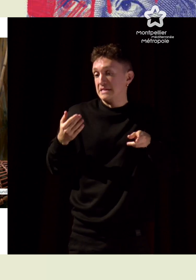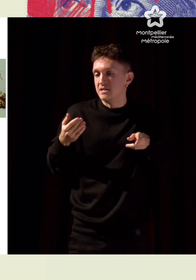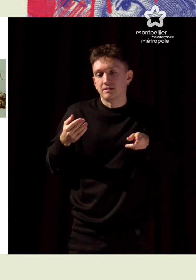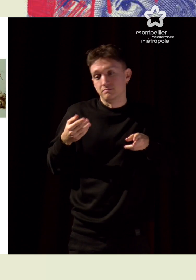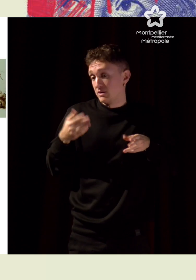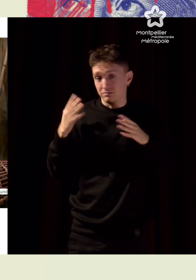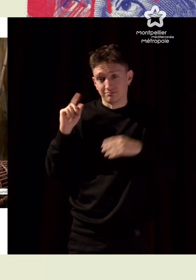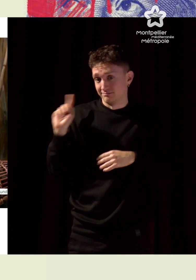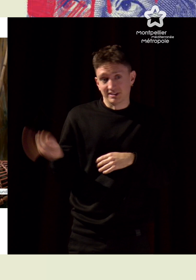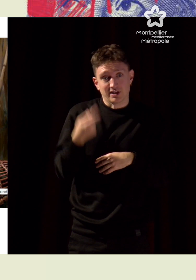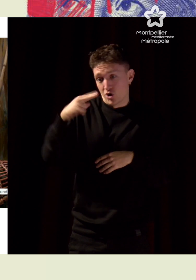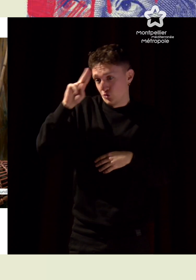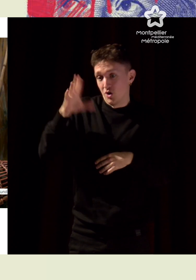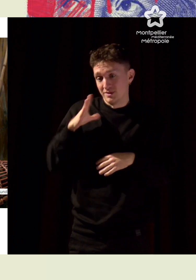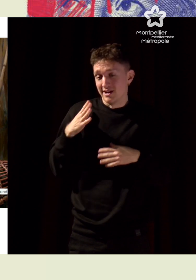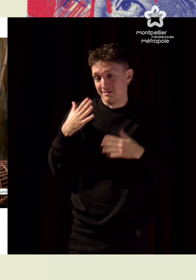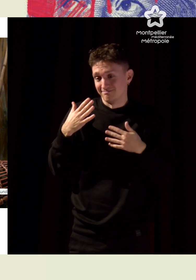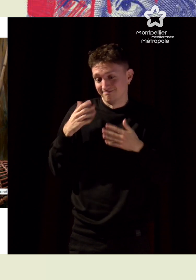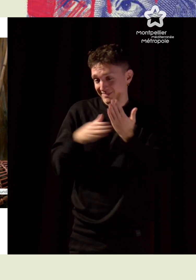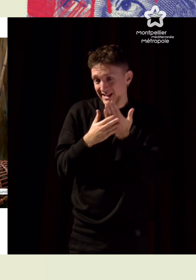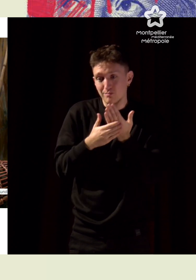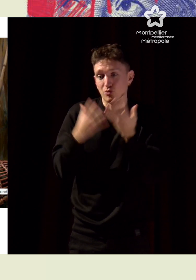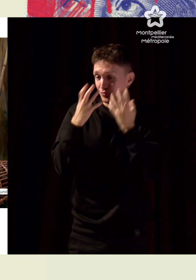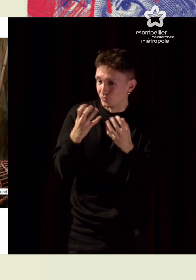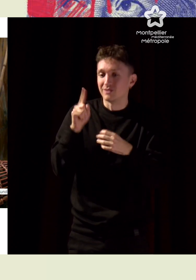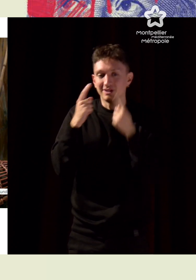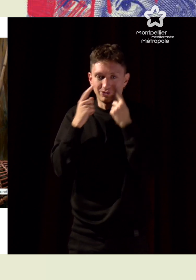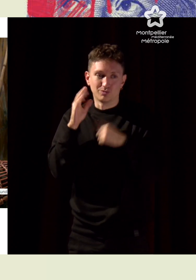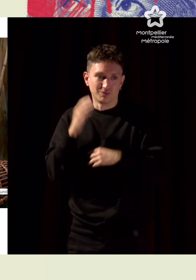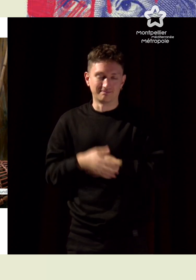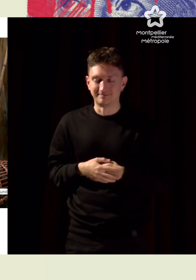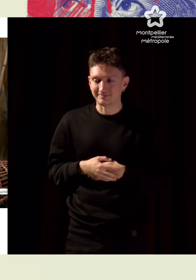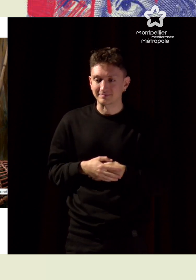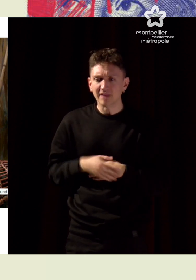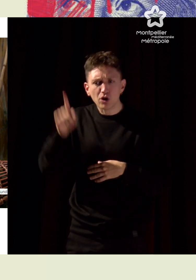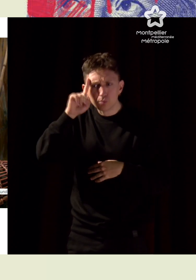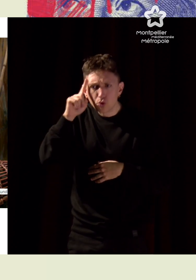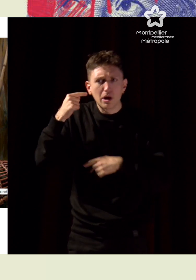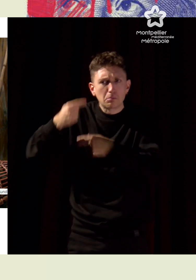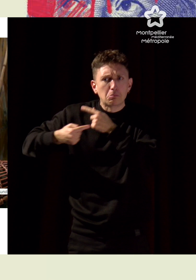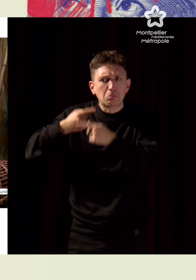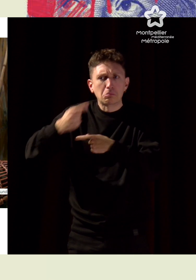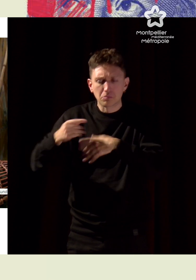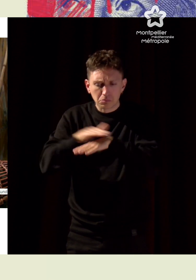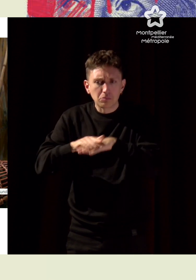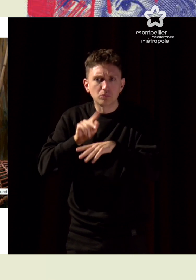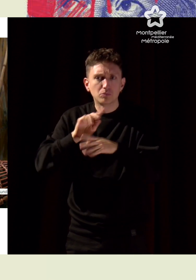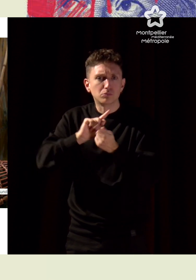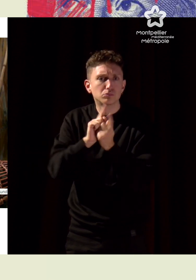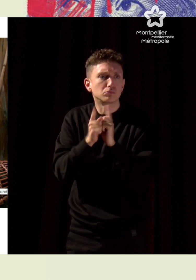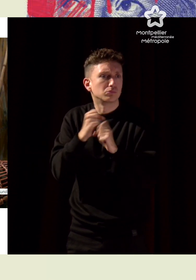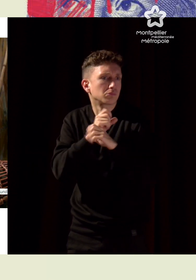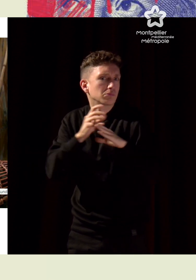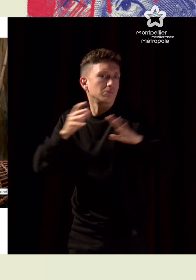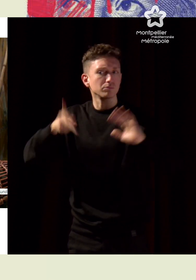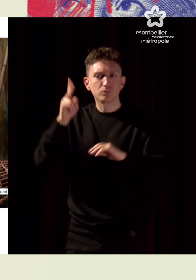bleus. Alors, comment on s'éclaircit de couleur de peau ? En fait, on s'éclaircit de couleur de peau pour deux raisons.